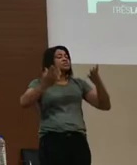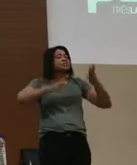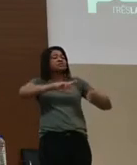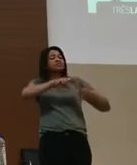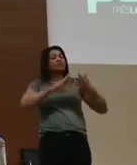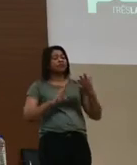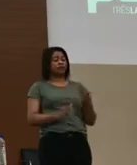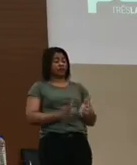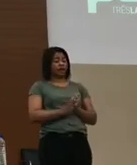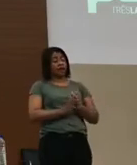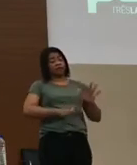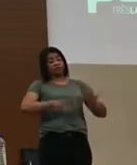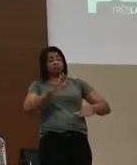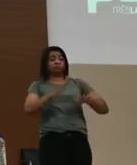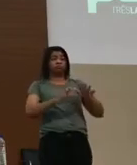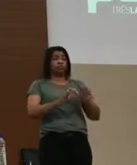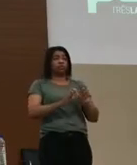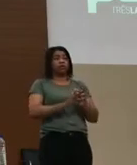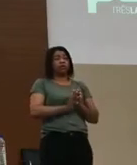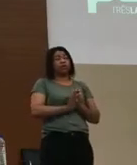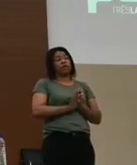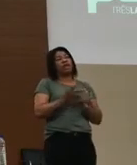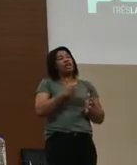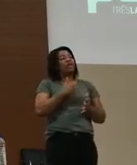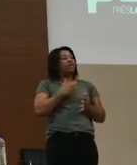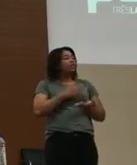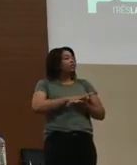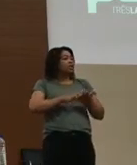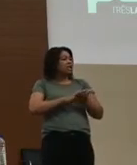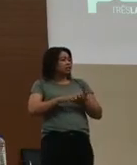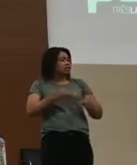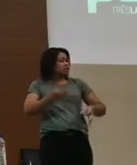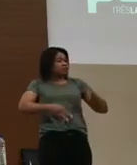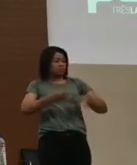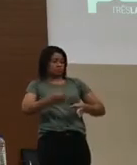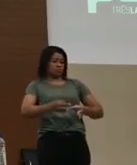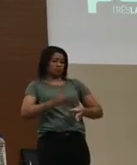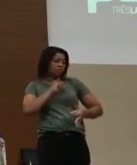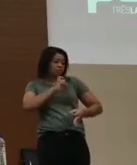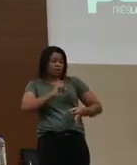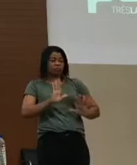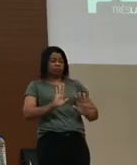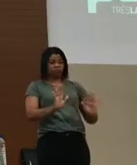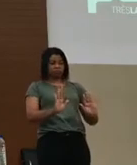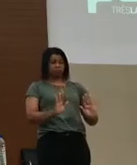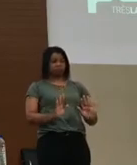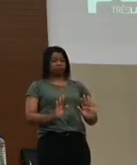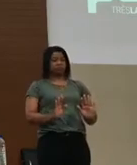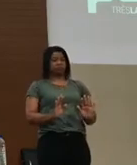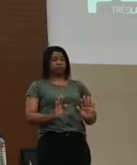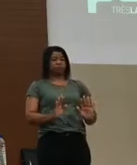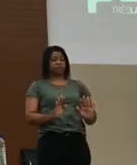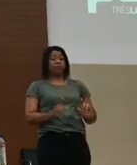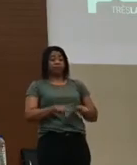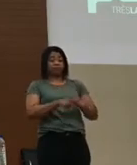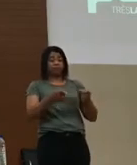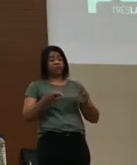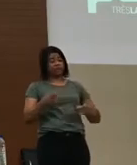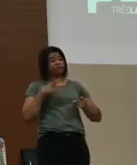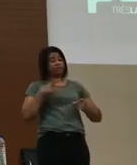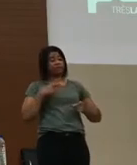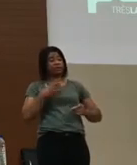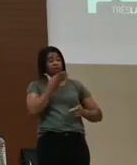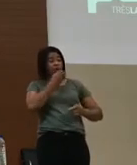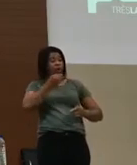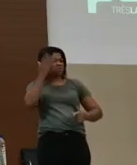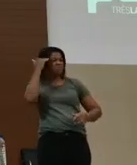né? Talvez chegaram até, eu não posso julgar ninguém, mas olha, esses grandes homens, o